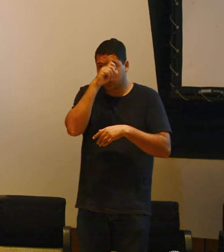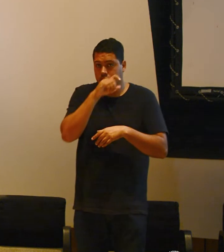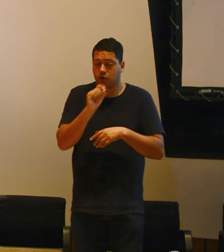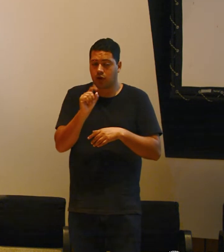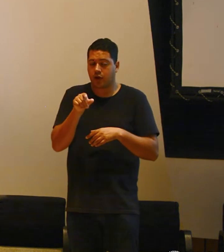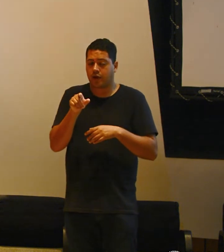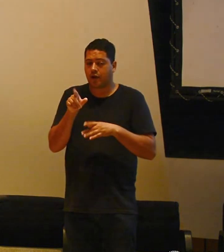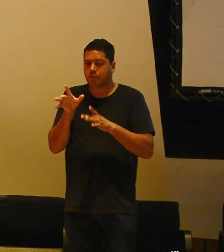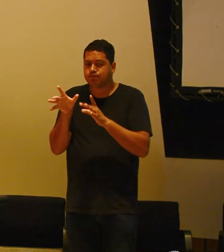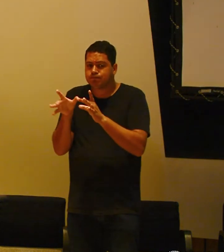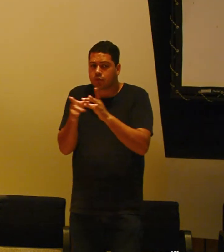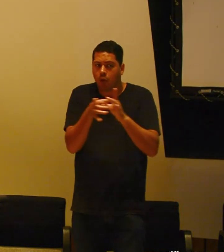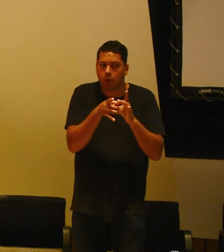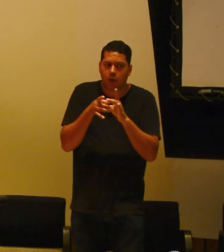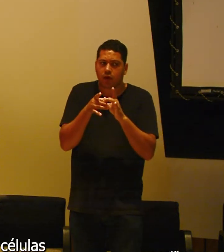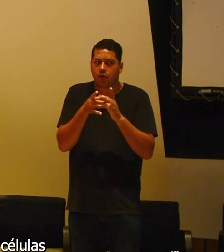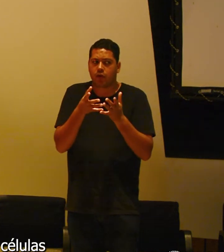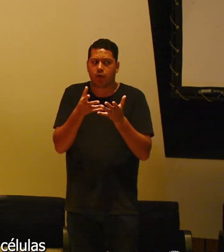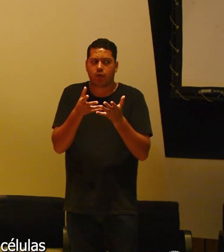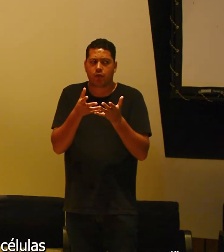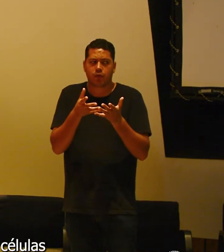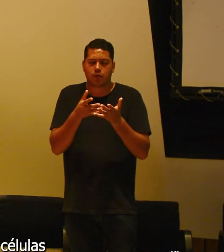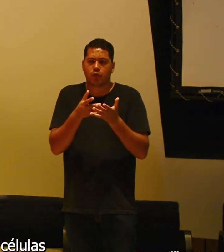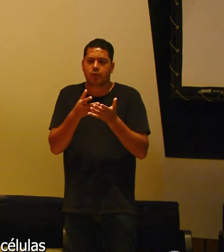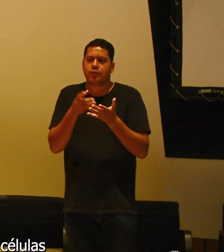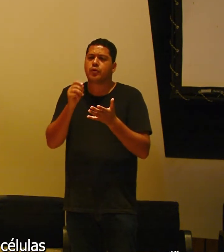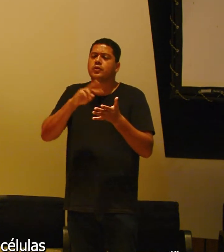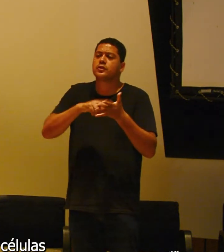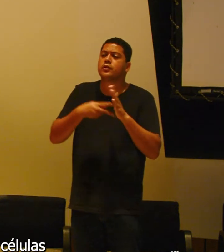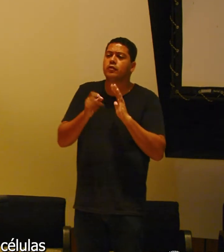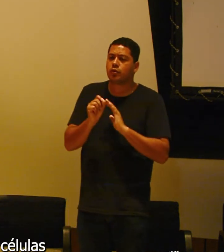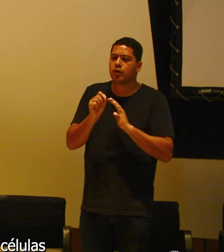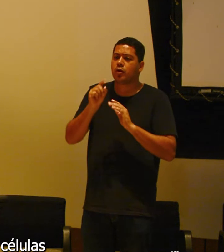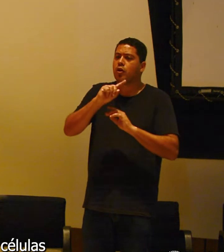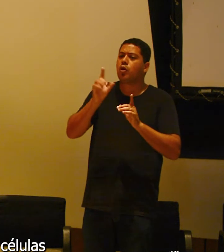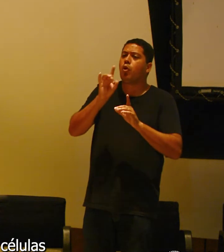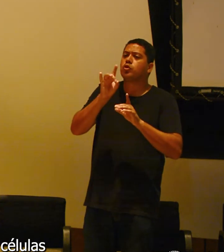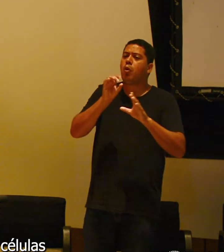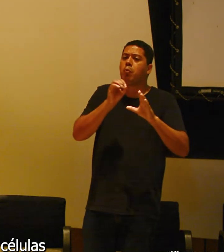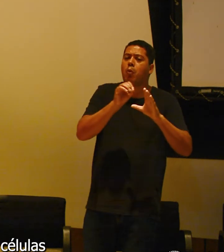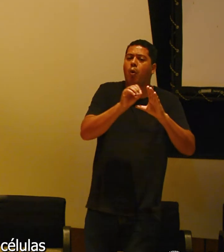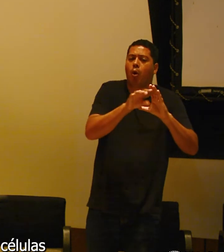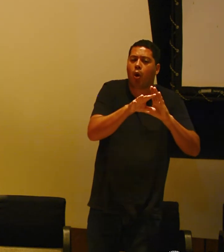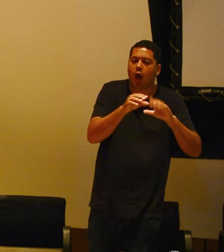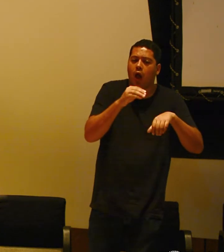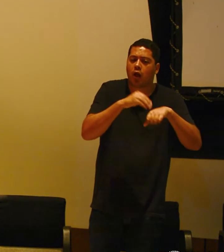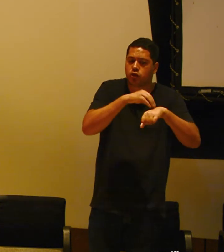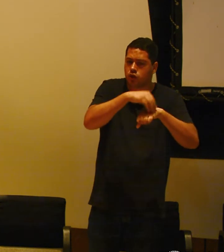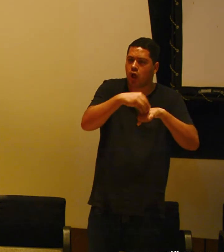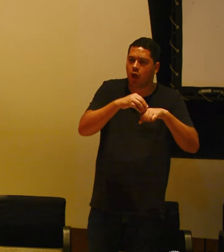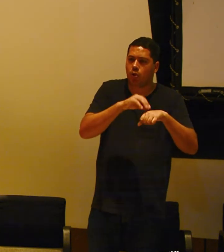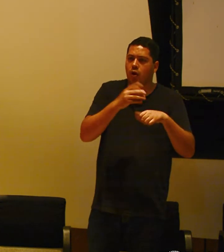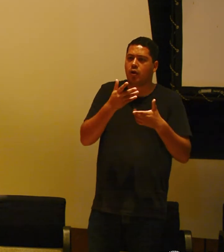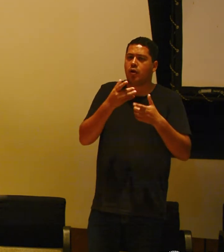conexões. E o que é isso? É que não basta você colocar células-tronco e ela virar um neurônio. Ela